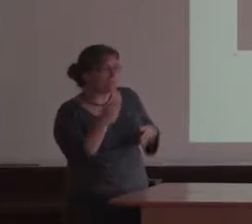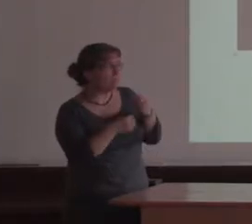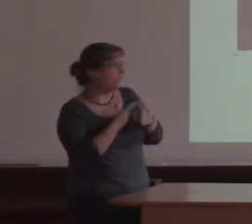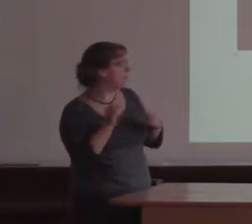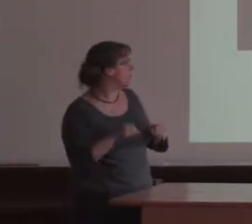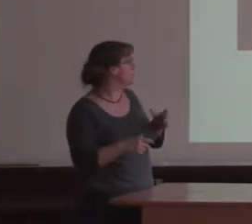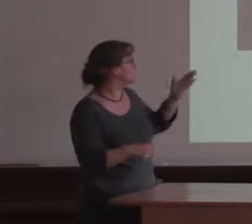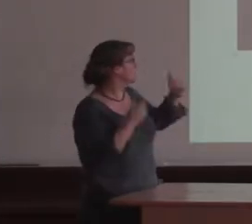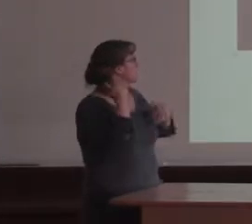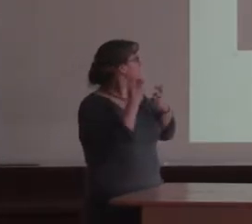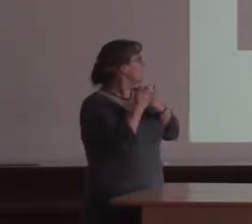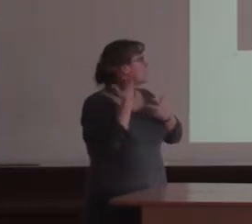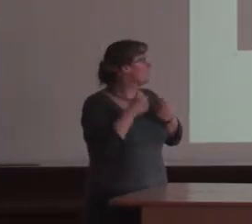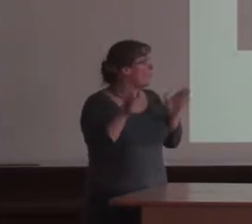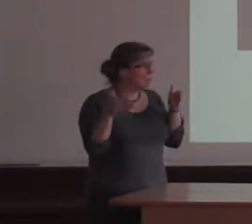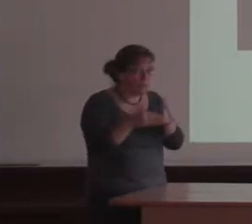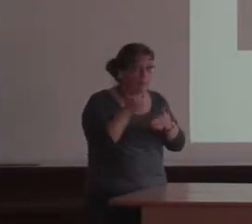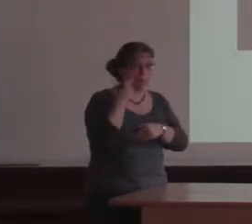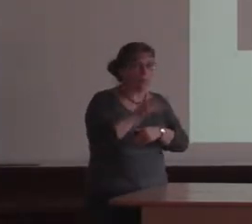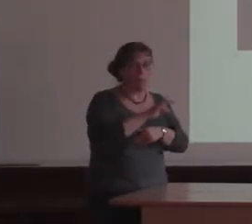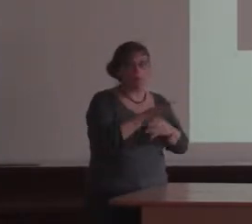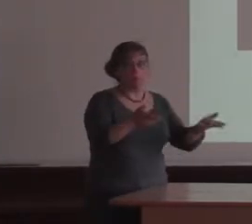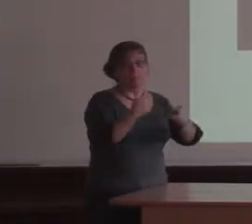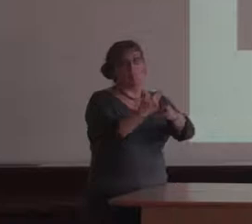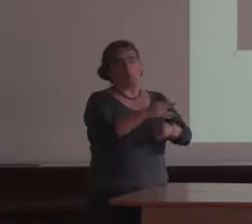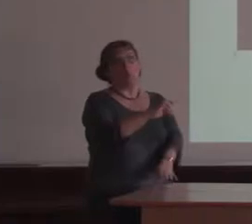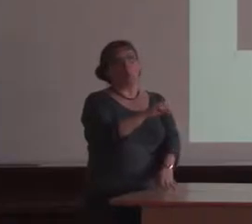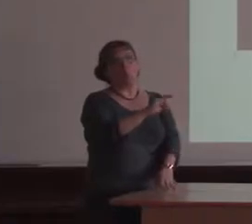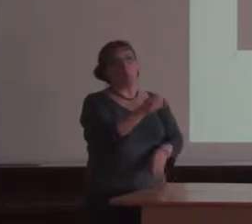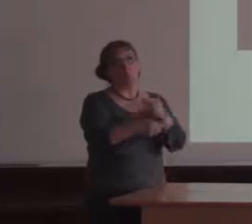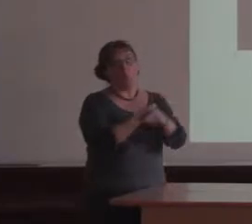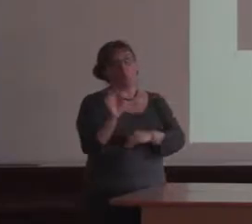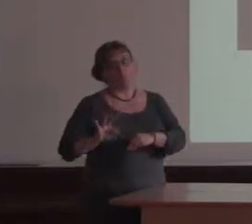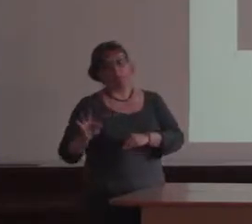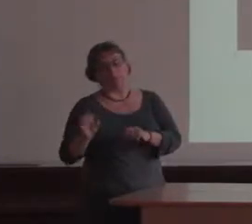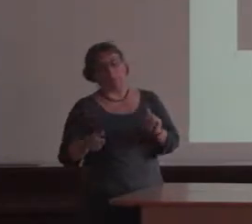me focaliser sur cette partie-là du code, je peux lui faire cette petite expression.